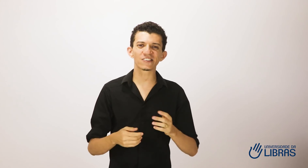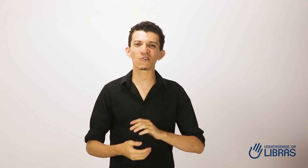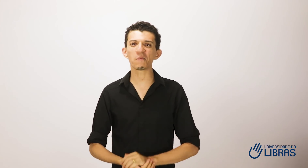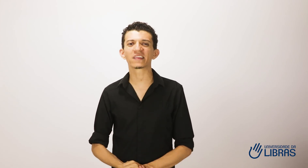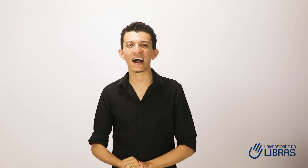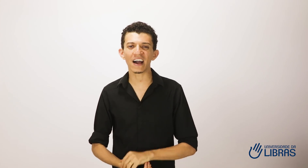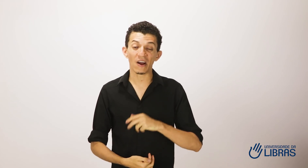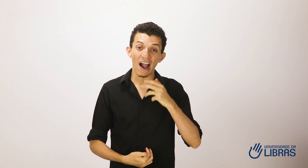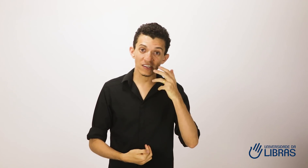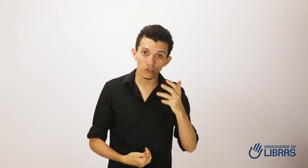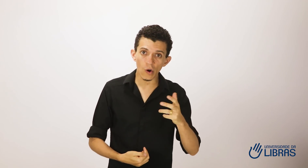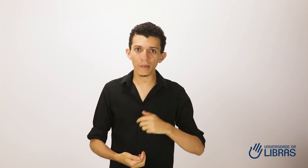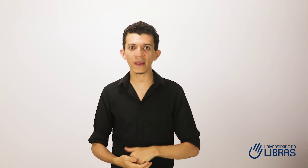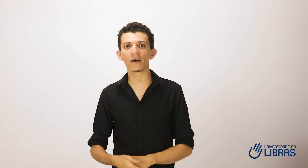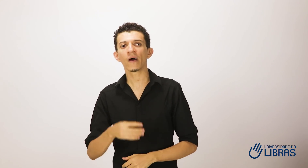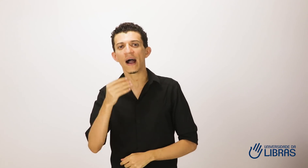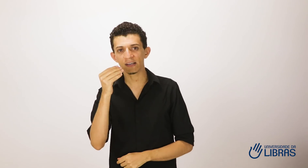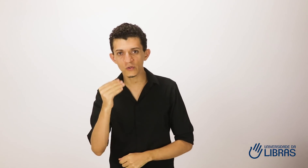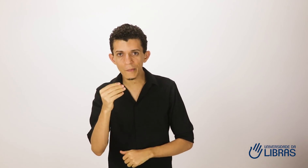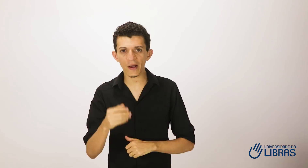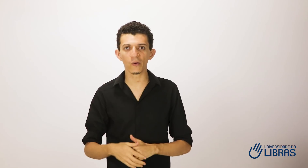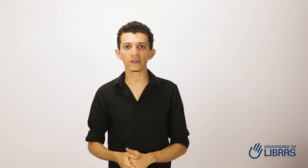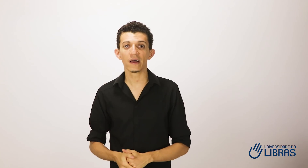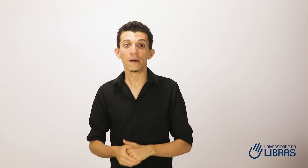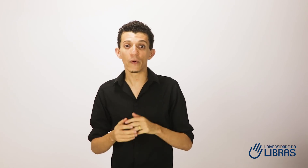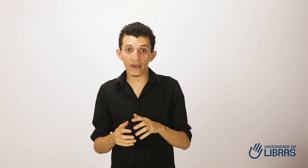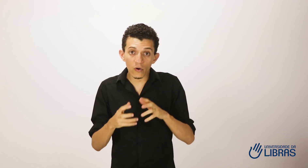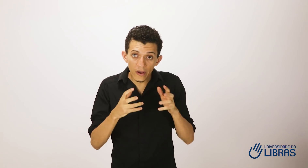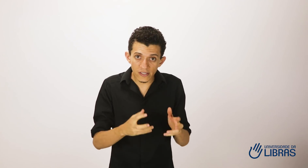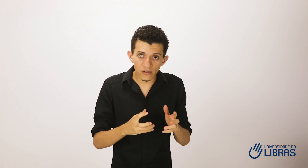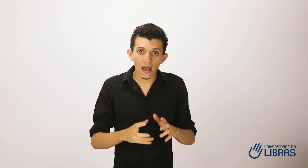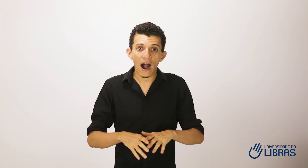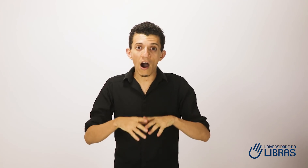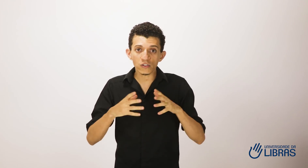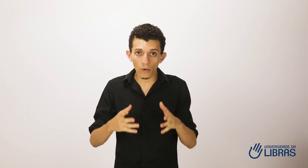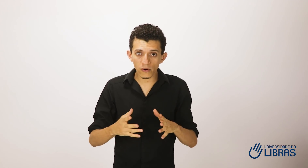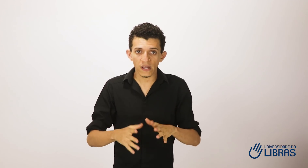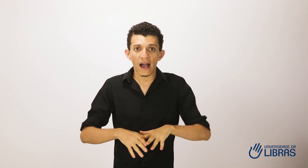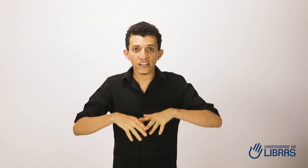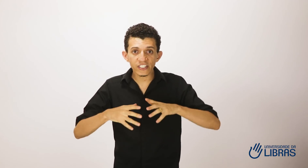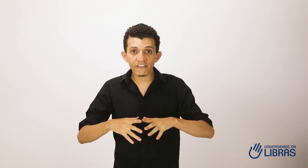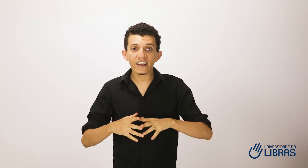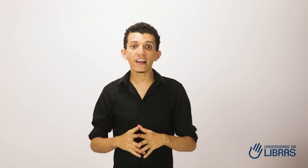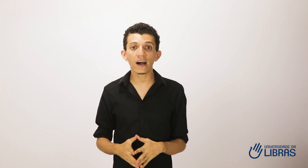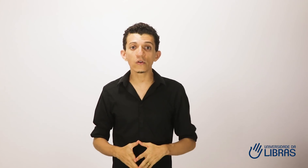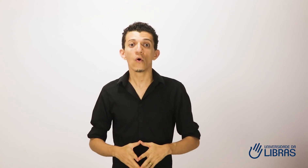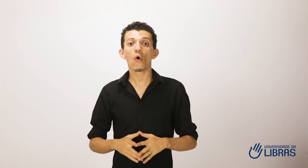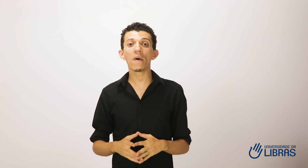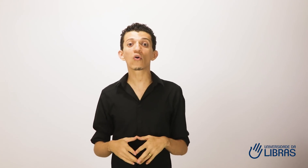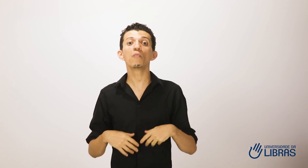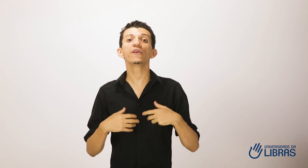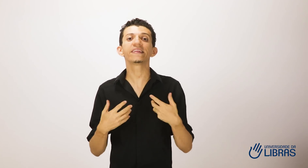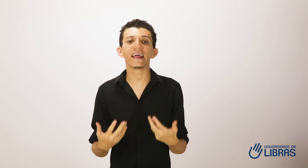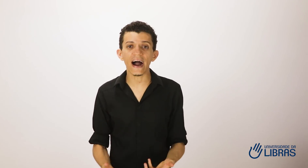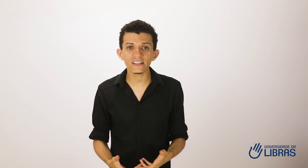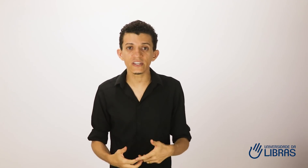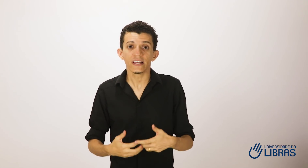seu comentário, a sua opinião, a sua pergunta, porque com isso, aos poucos, a gente vai criando uma comunidade